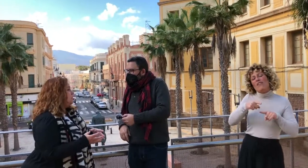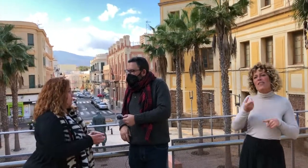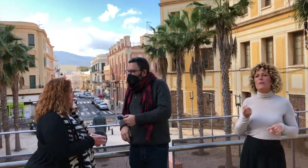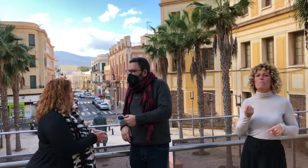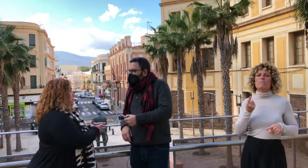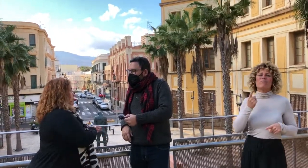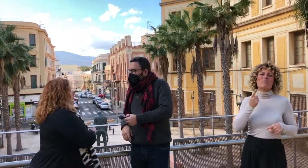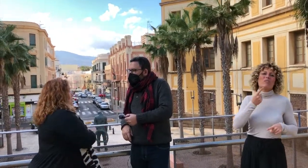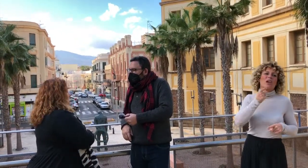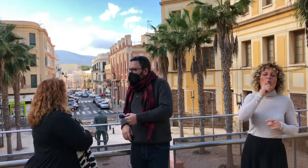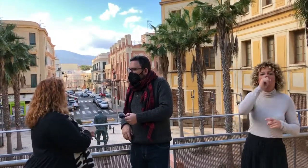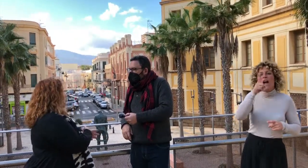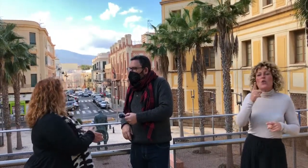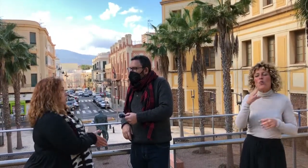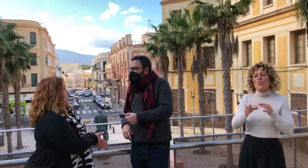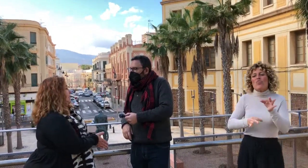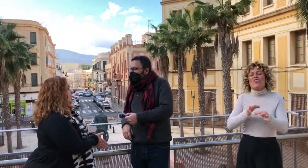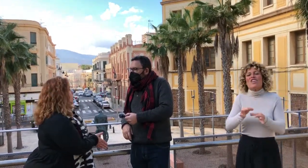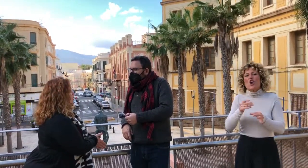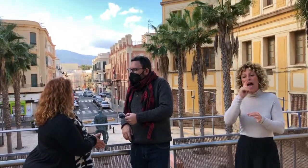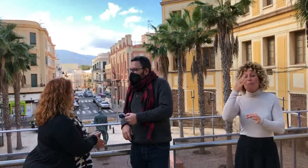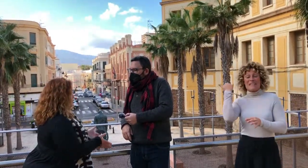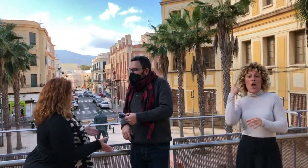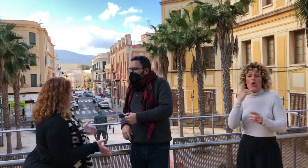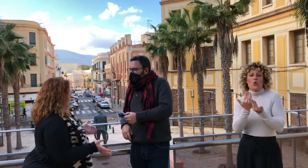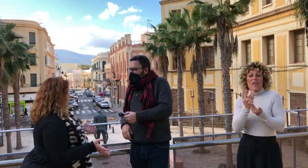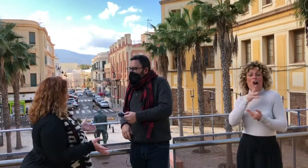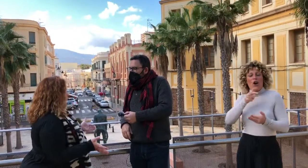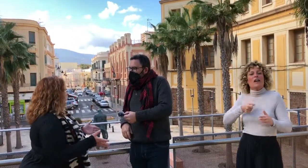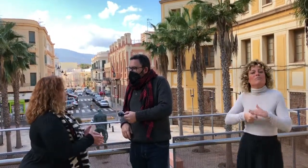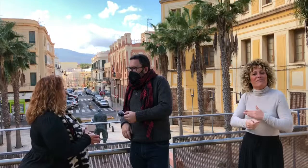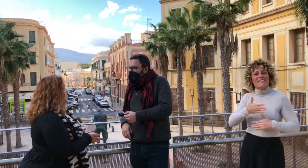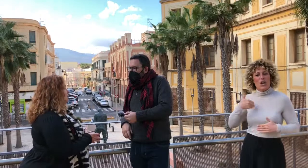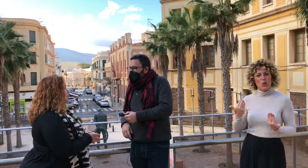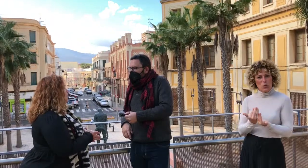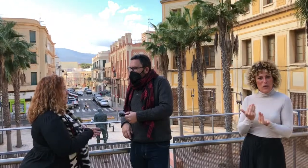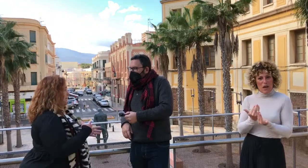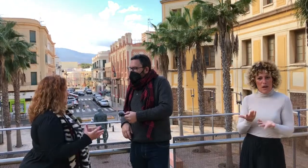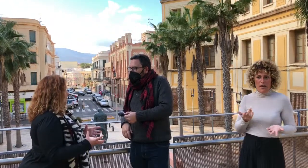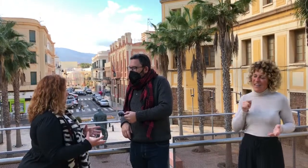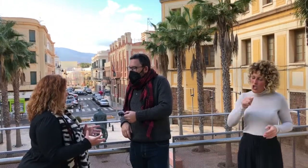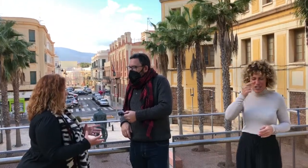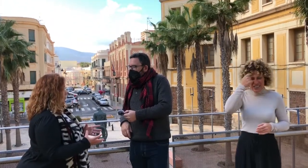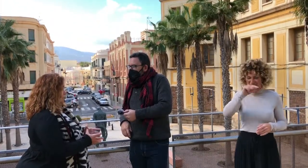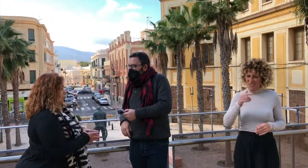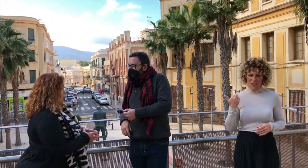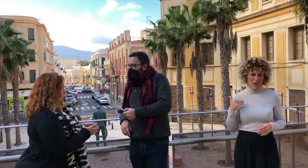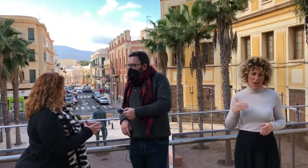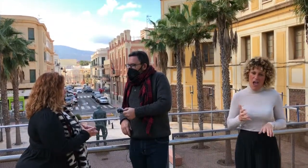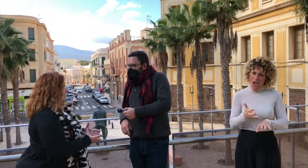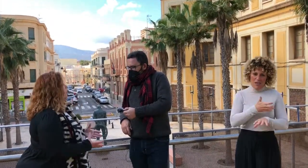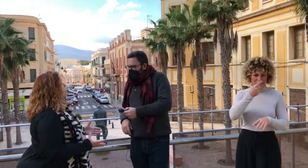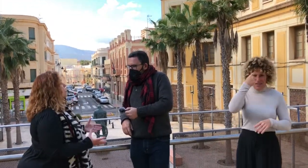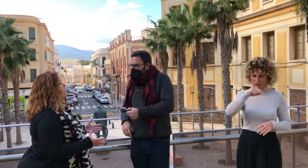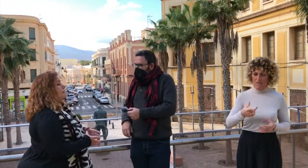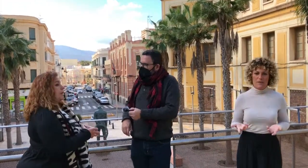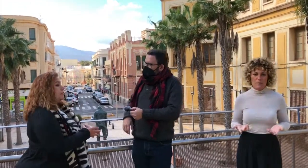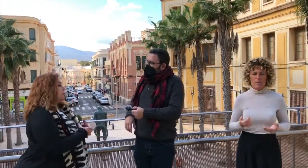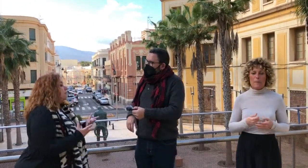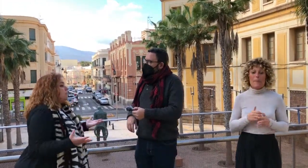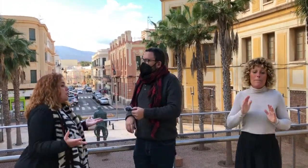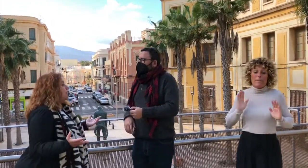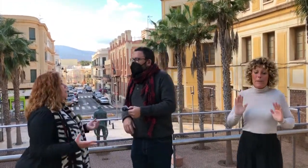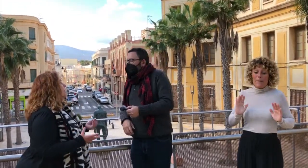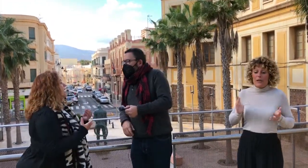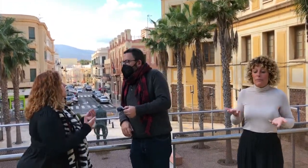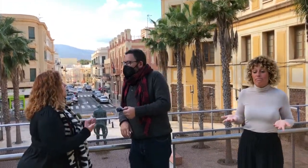medio que no estaba el año anterior, pero se ha matriculado en junio. Ajá. O sea, eso es previsible al máximo. Vamos, es que se sabe todo. Pero,